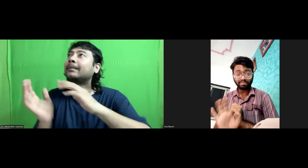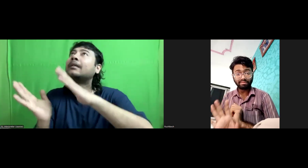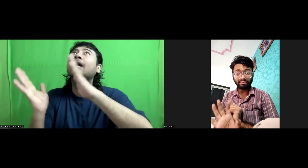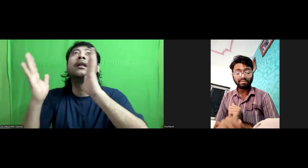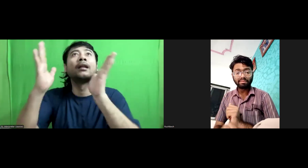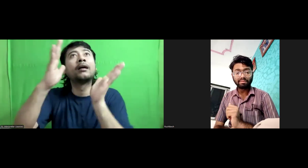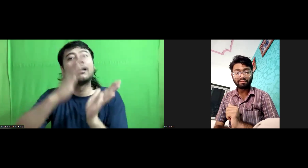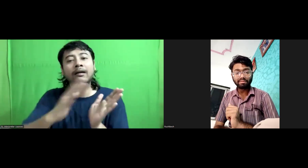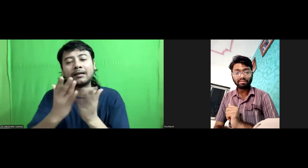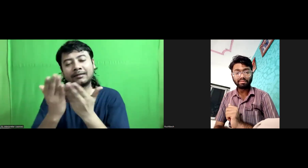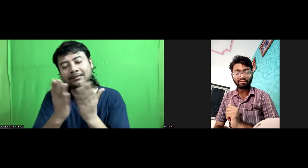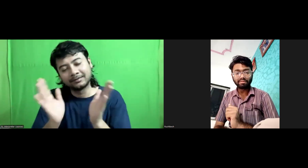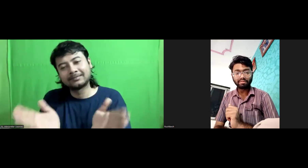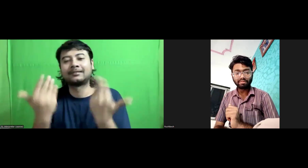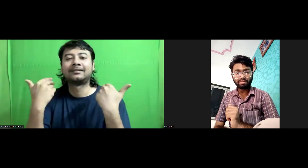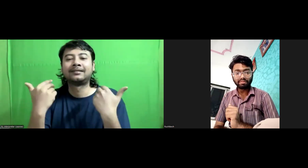You can have dinner also and do it.